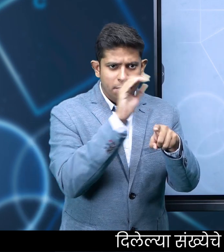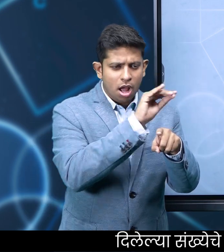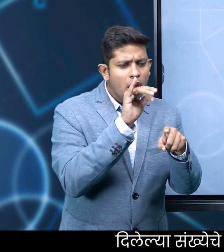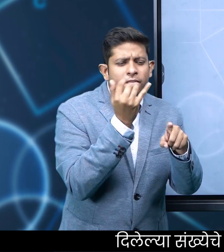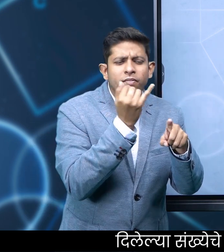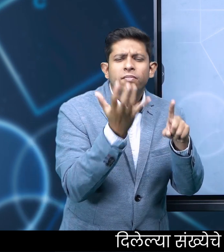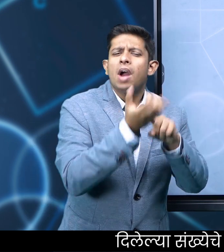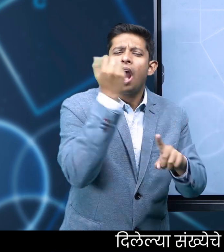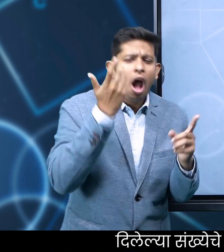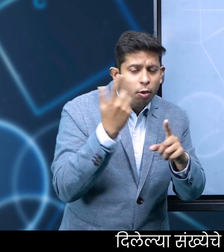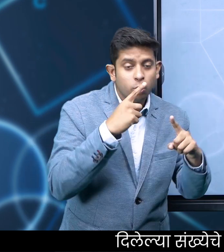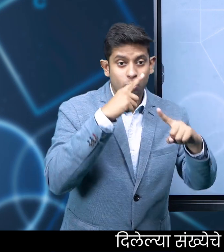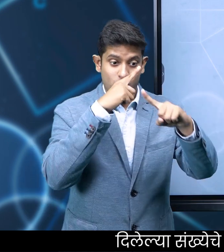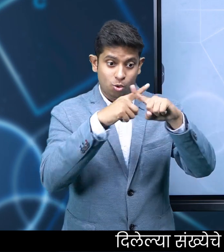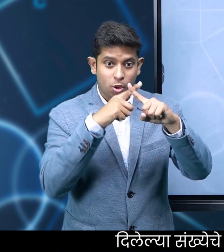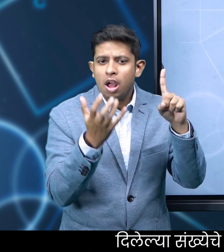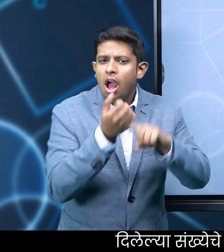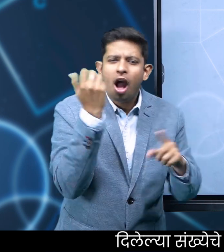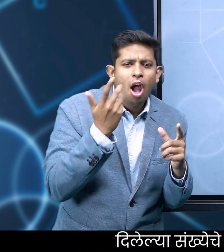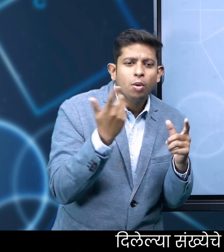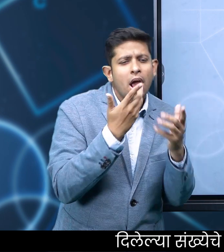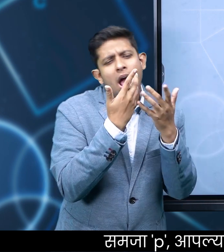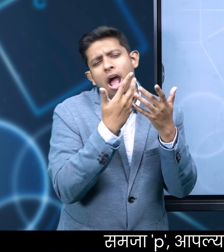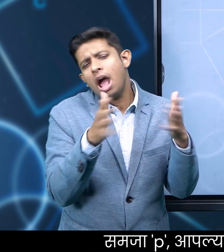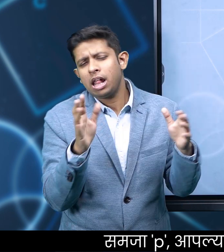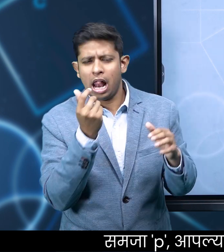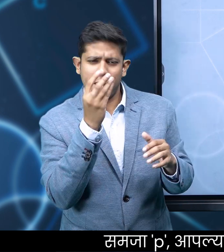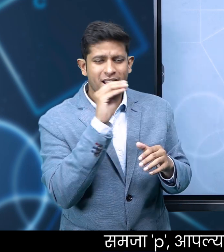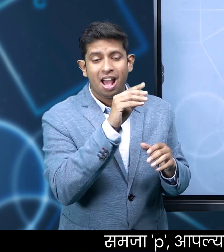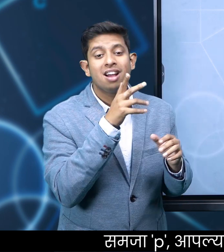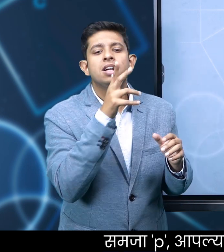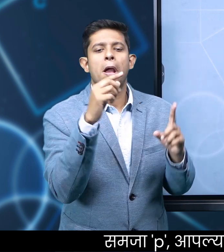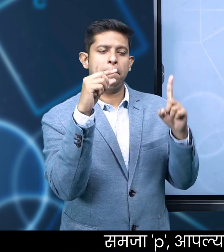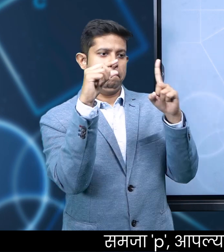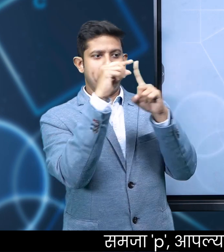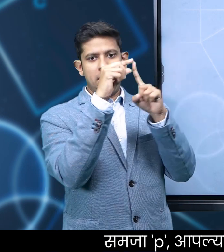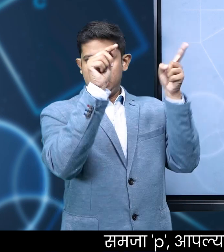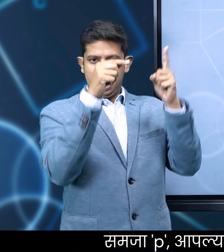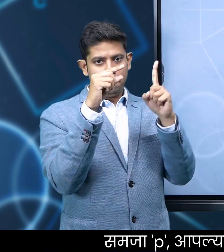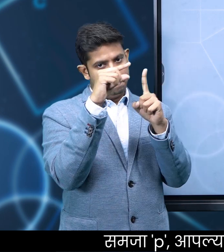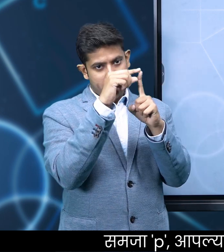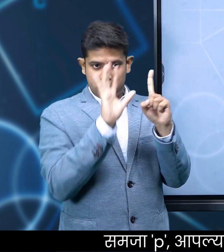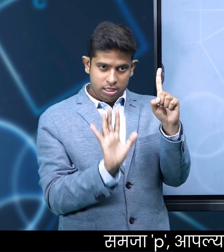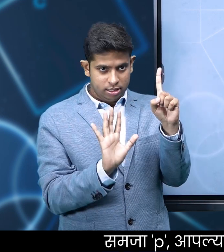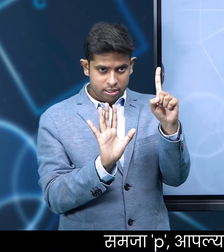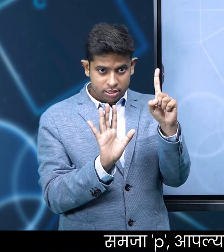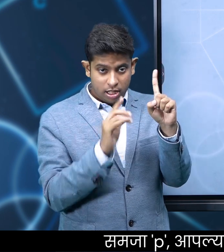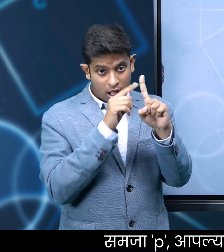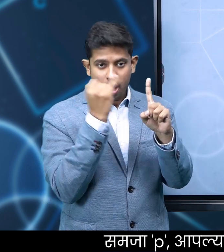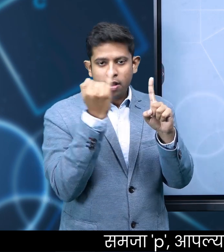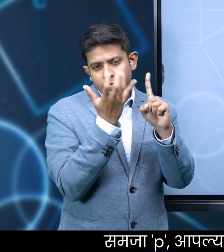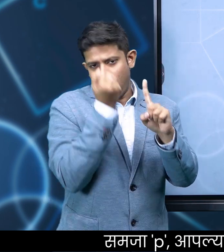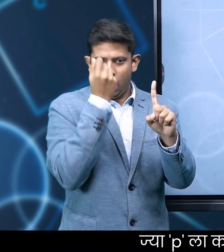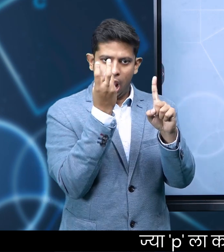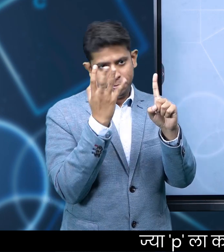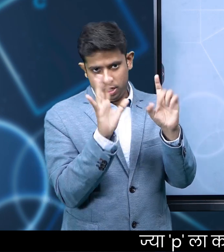दिलेल्या संख्येचे अवयव आणि गुणाकार शोधण्यासाठी समजा p आपल्याला अशा संख्येची यादी शोधावी लागेल ज्या p